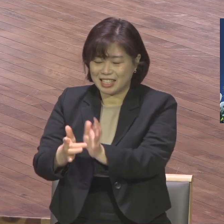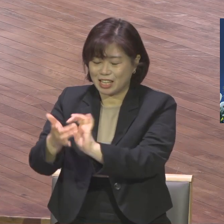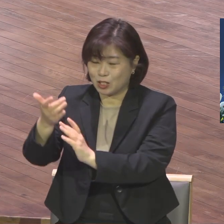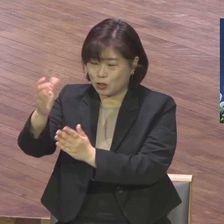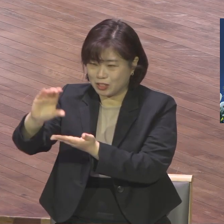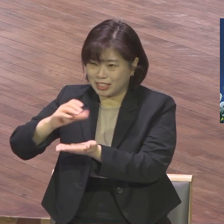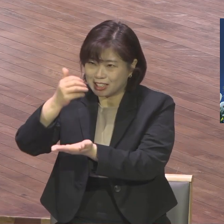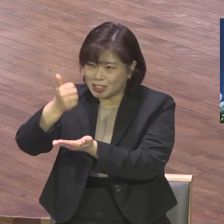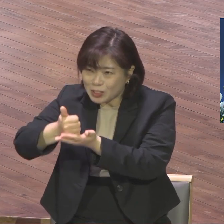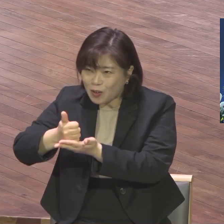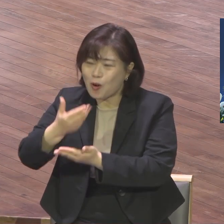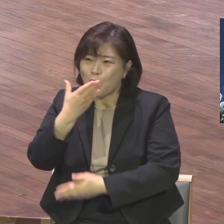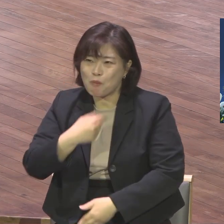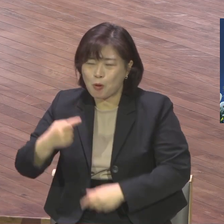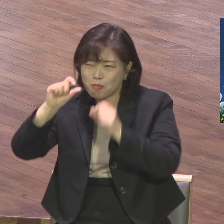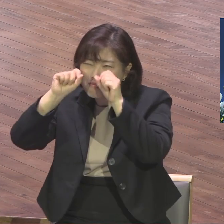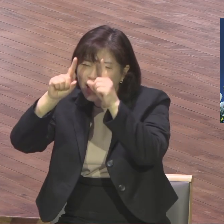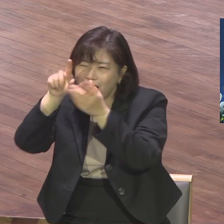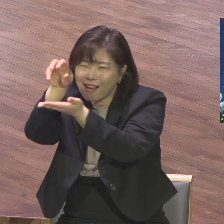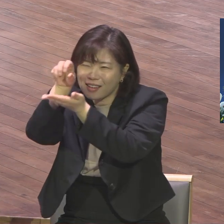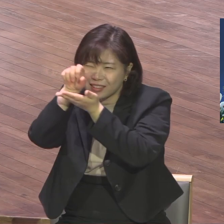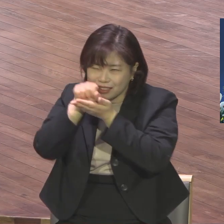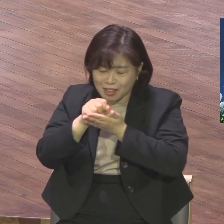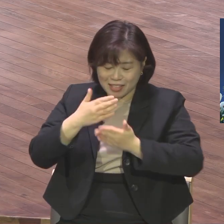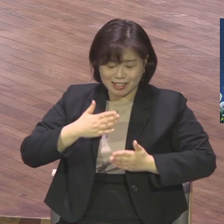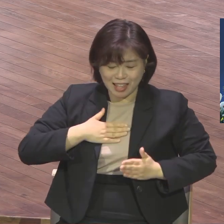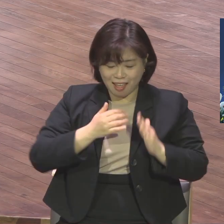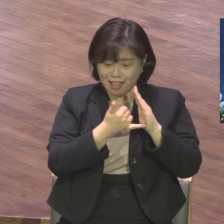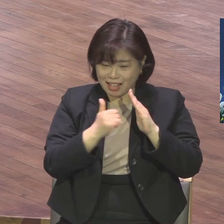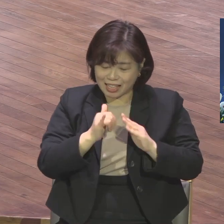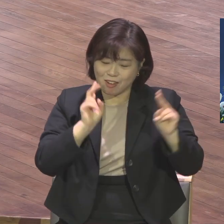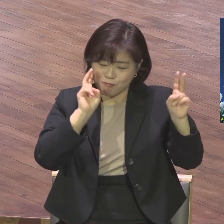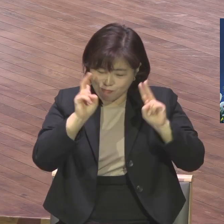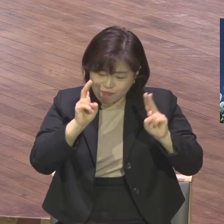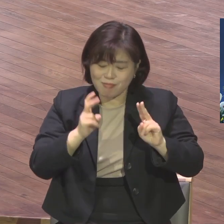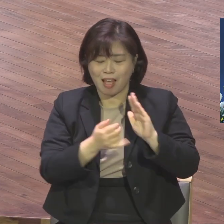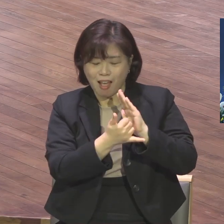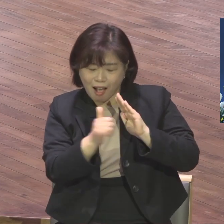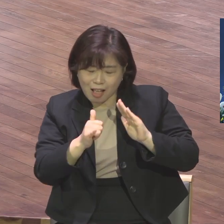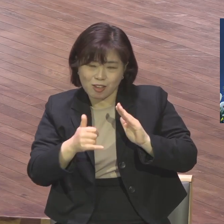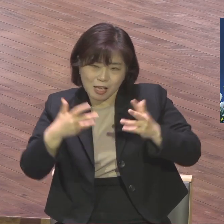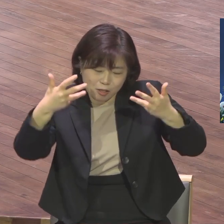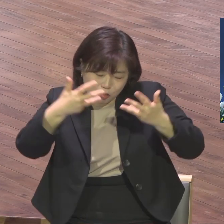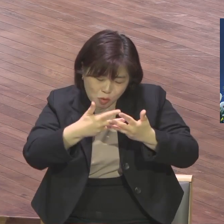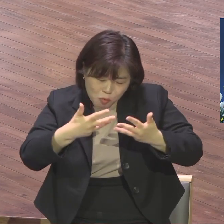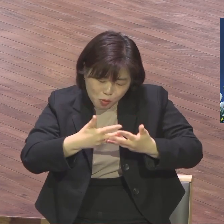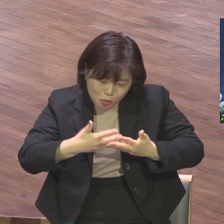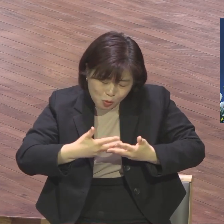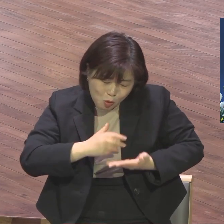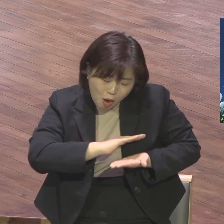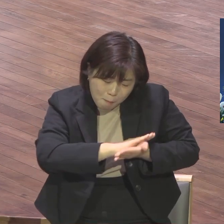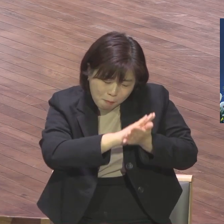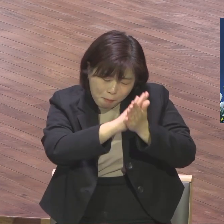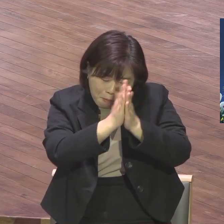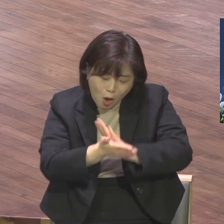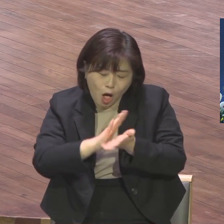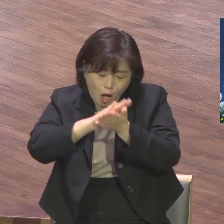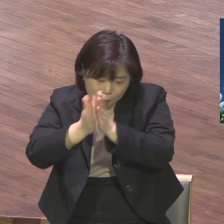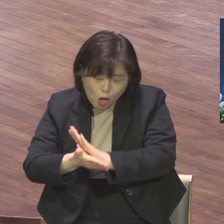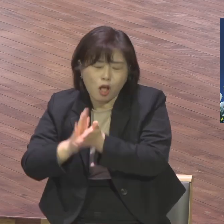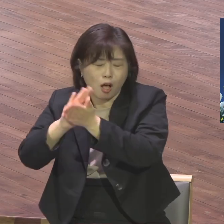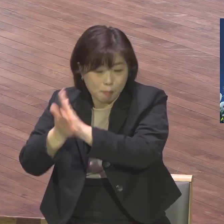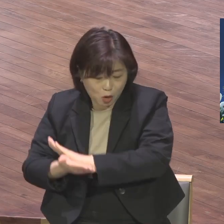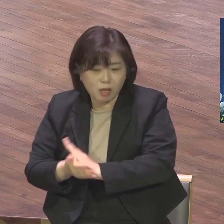되느냐? 큰 기쁨의 현장이 돼요. 슬픔과 초상집이 아니에요. 잔치, 가는 곳마다